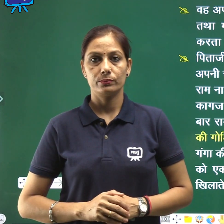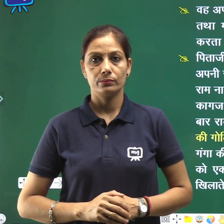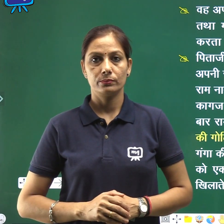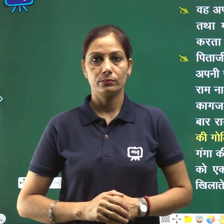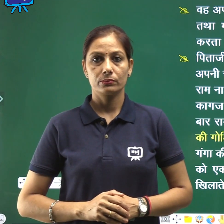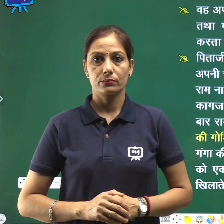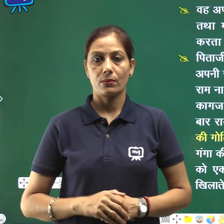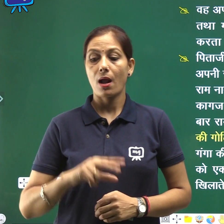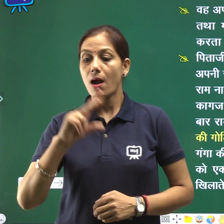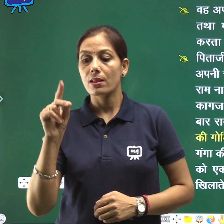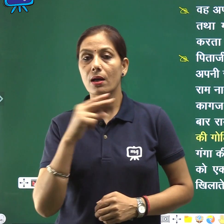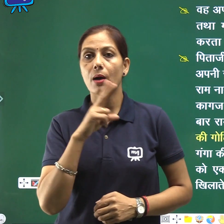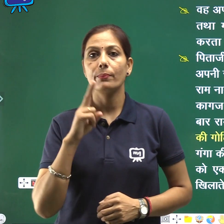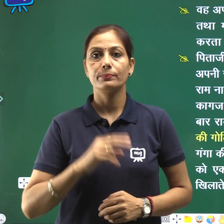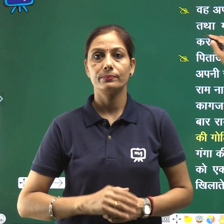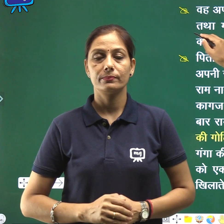बाबूजी